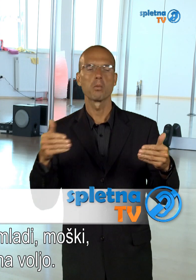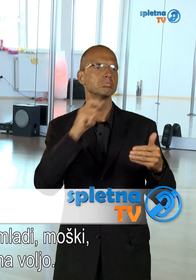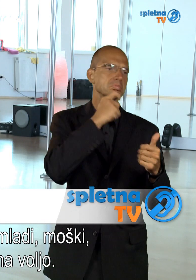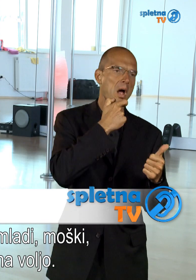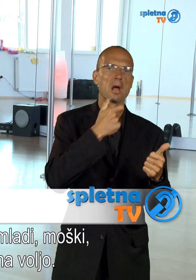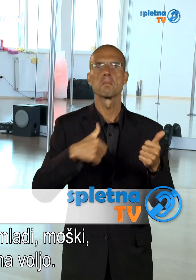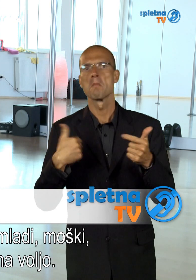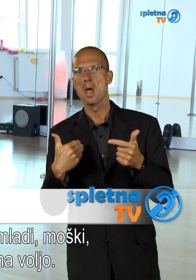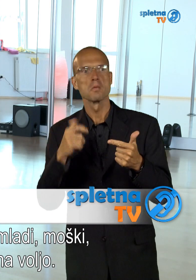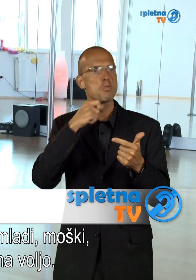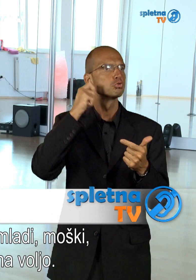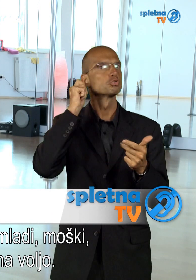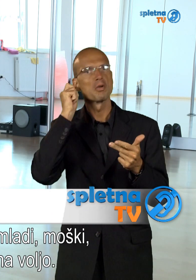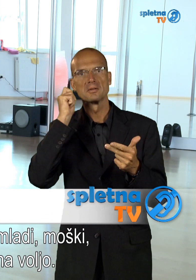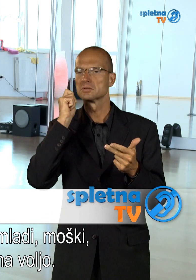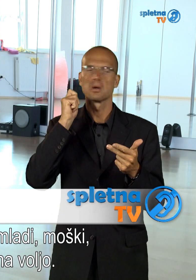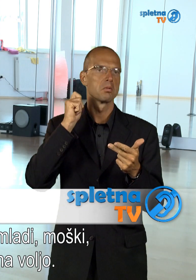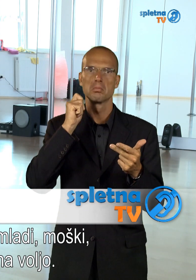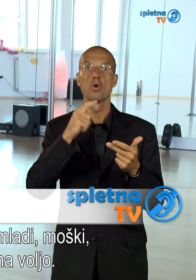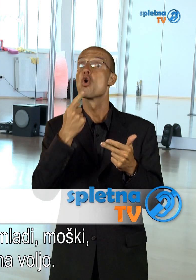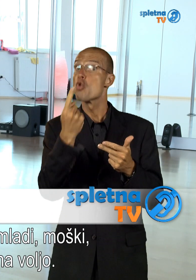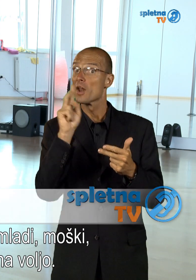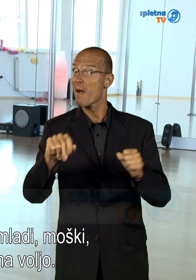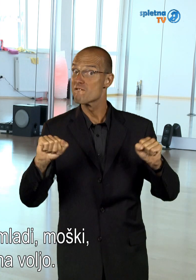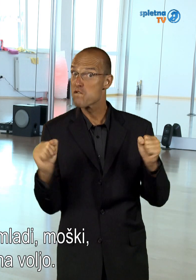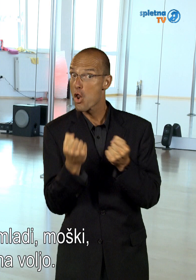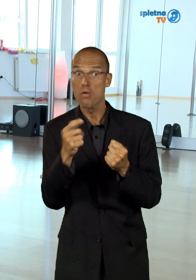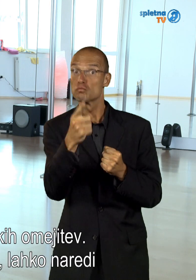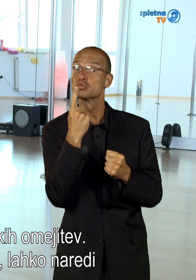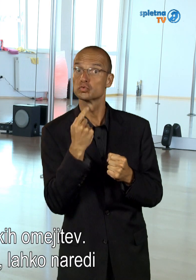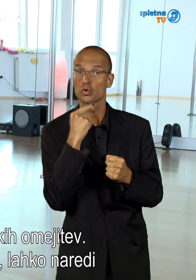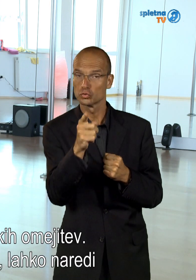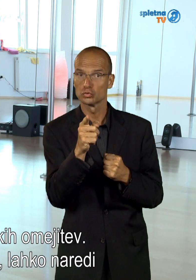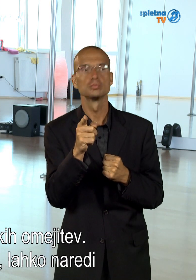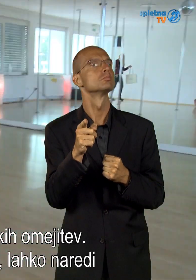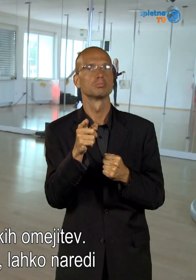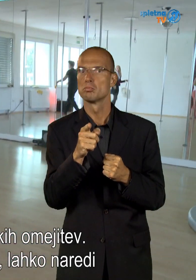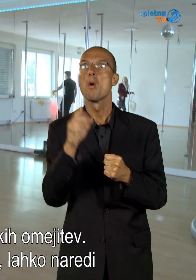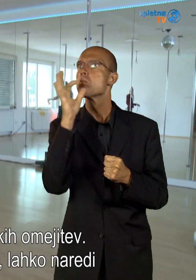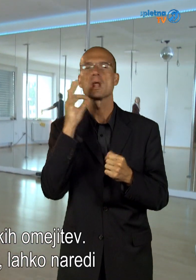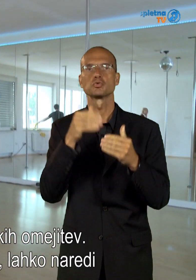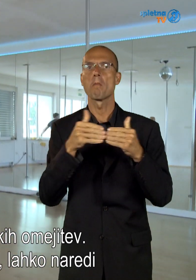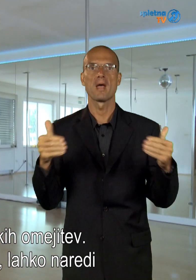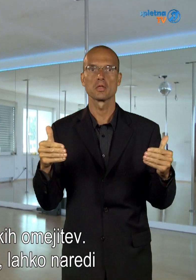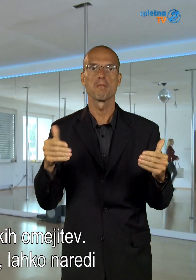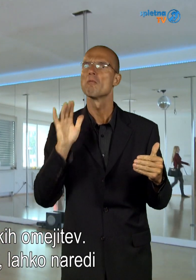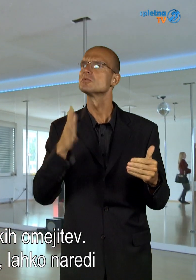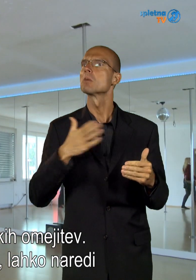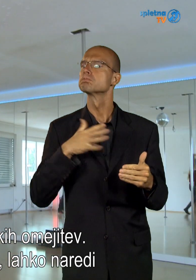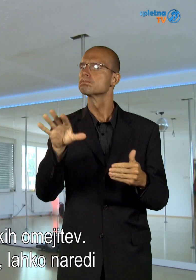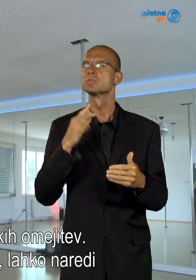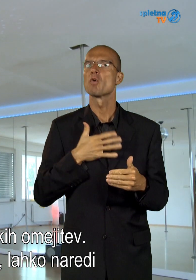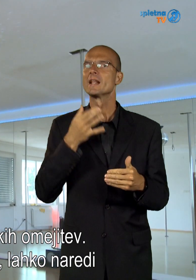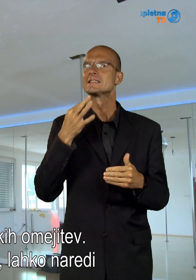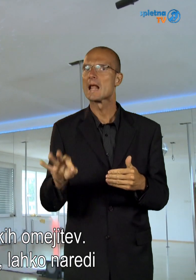Stari, mladi, moški, ženski spol, kdor ima voljo, komur je to všeč, ni nekih omejitev. Vsak lahko naredi svoj